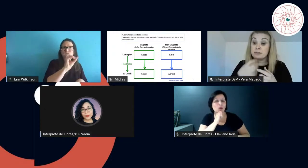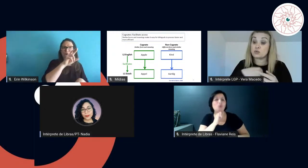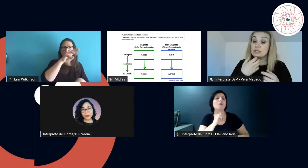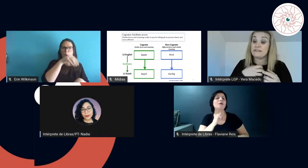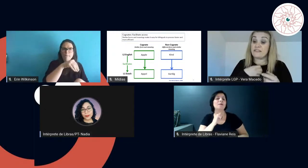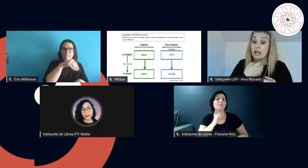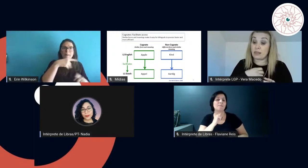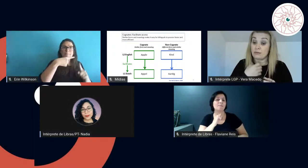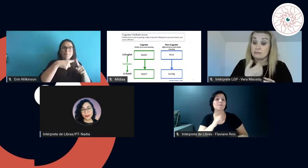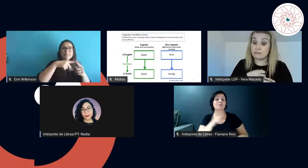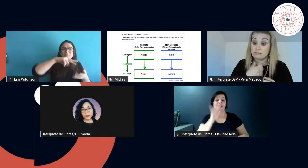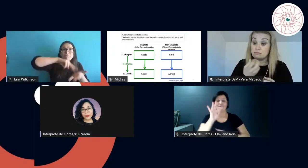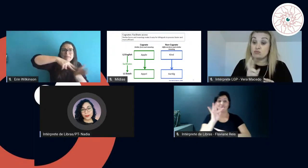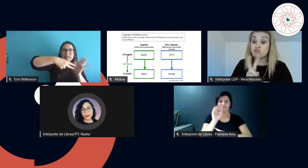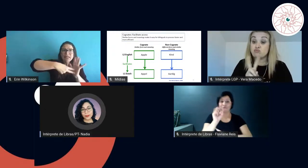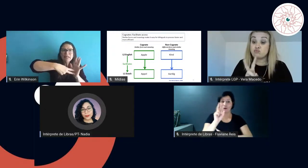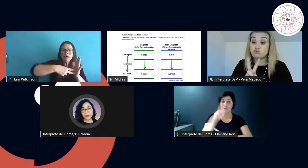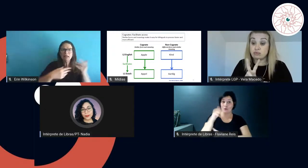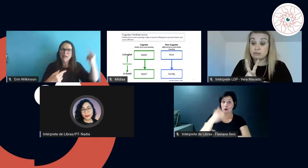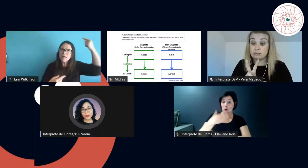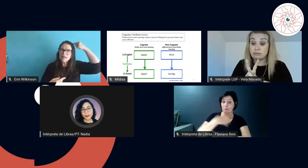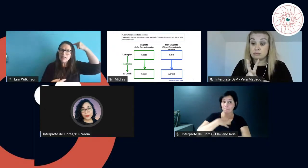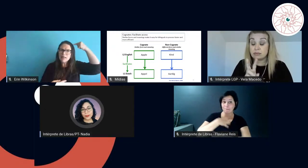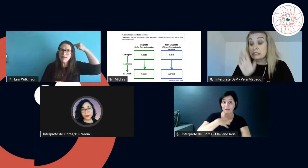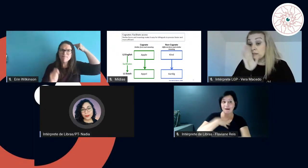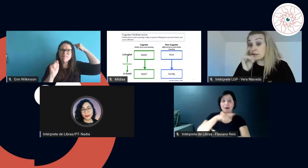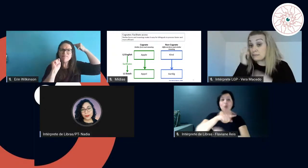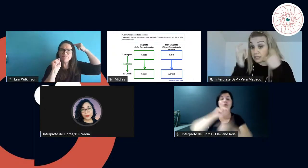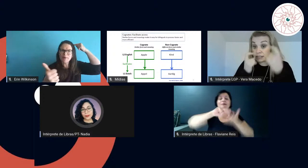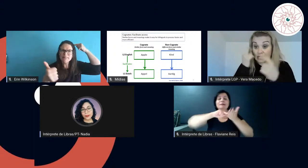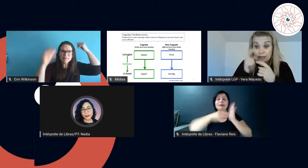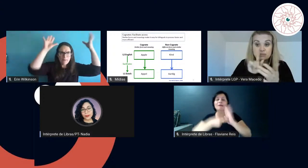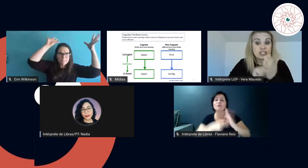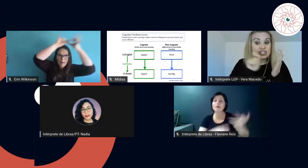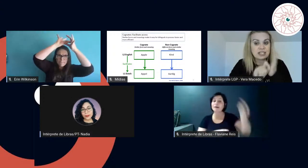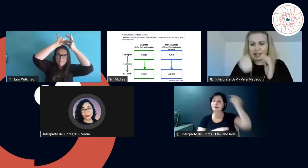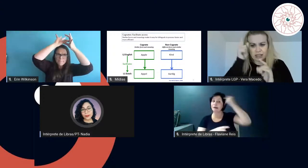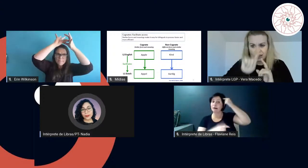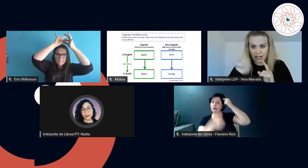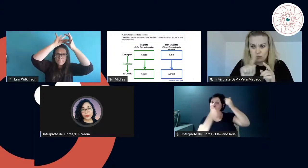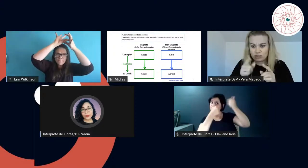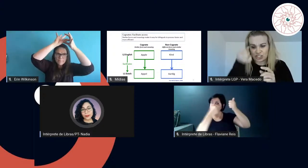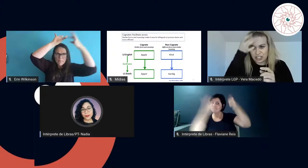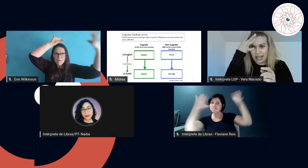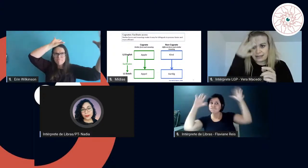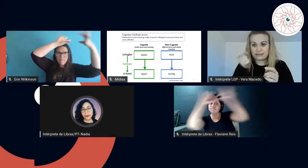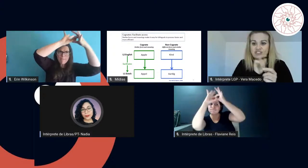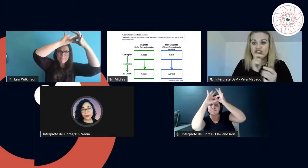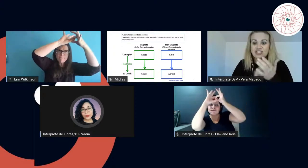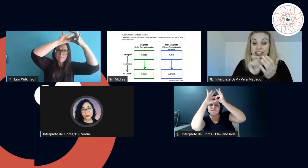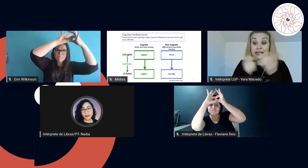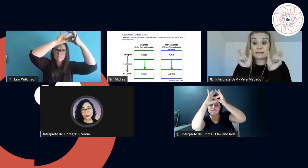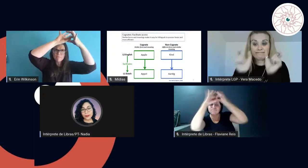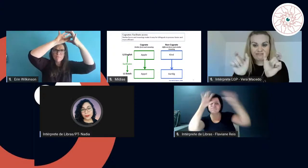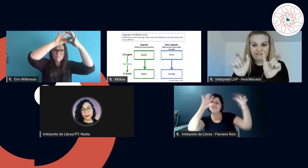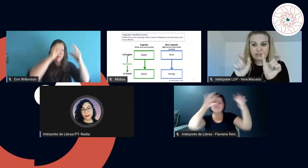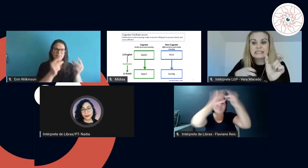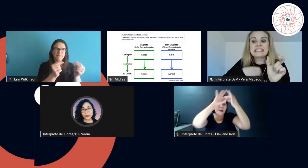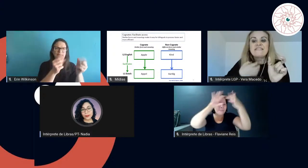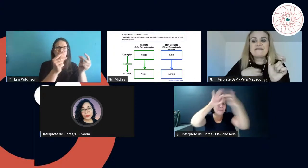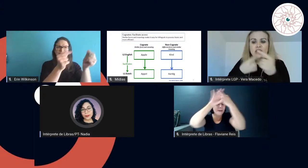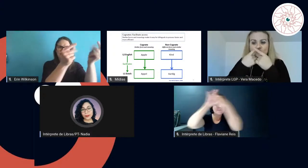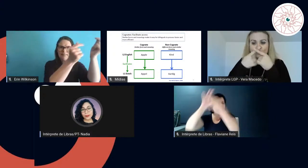significado, né, de levando em consideração não a escrita, mas a semântica, nós vamos ver que são